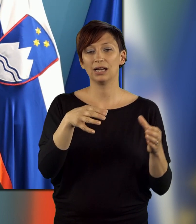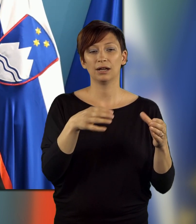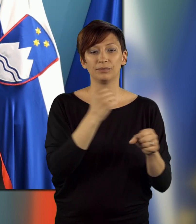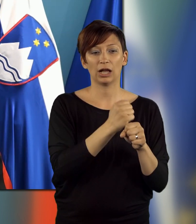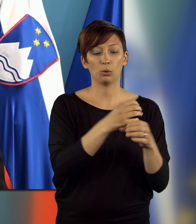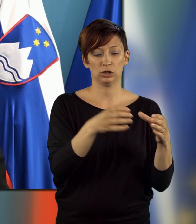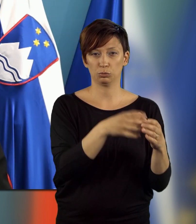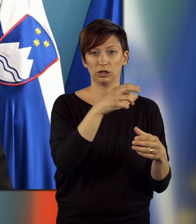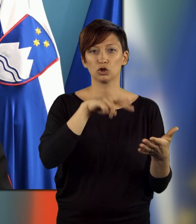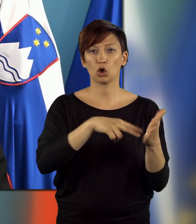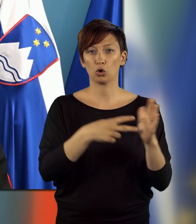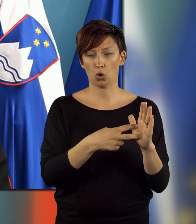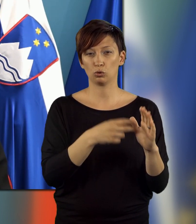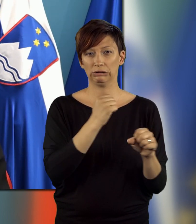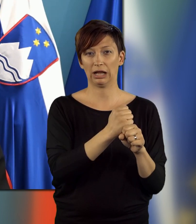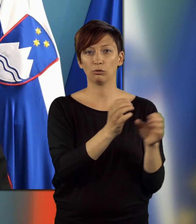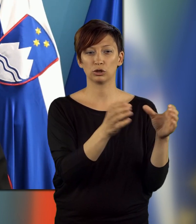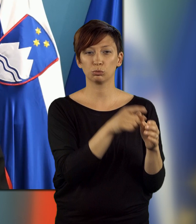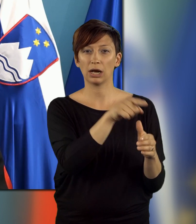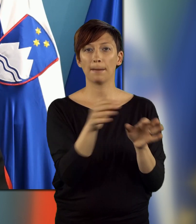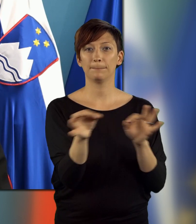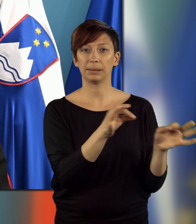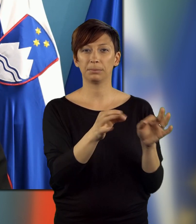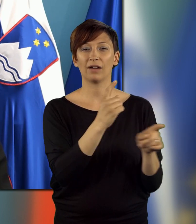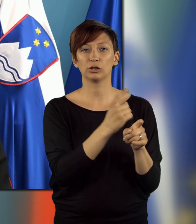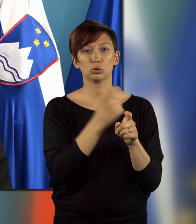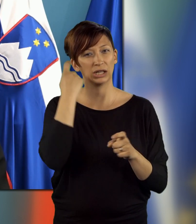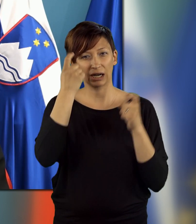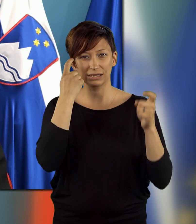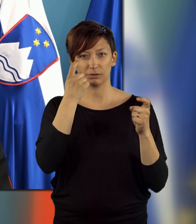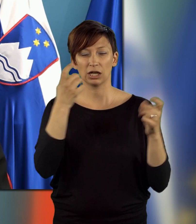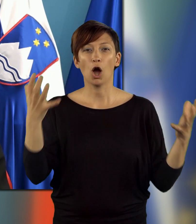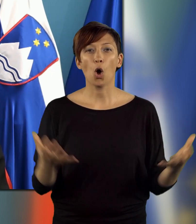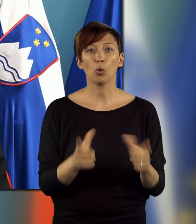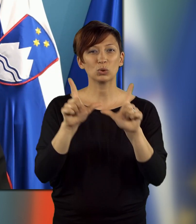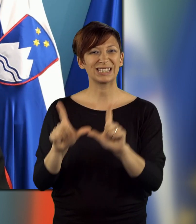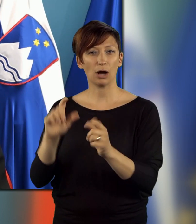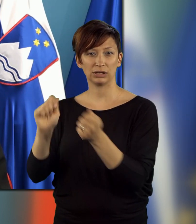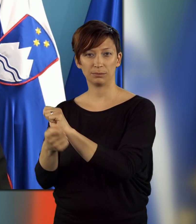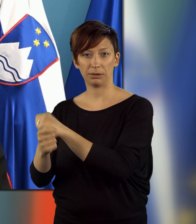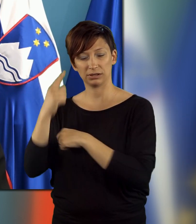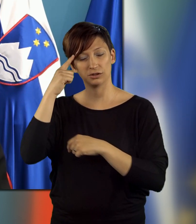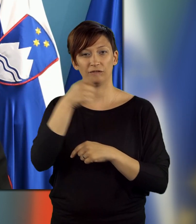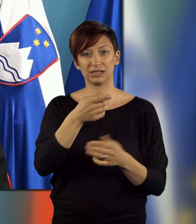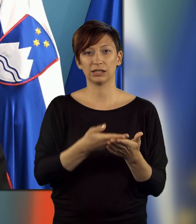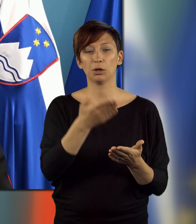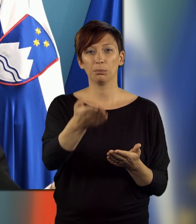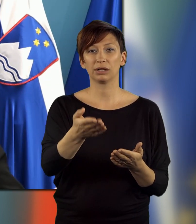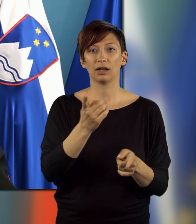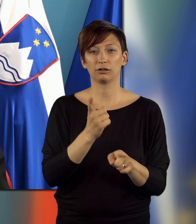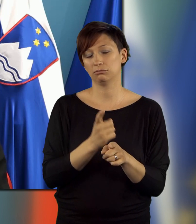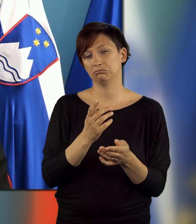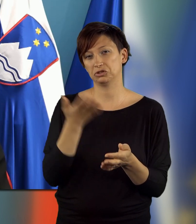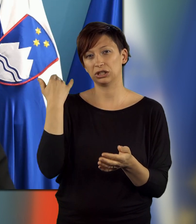o strokovno delovni skupini, ki je pripravila tudi razmislek o ustavnih spremembah, za katerega veste, da je bil predlagan že